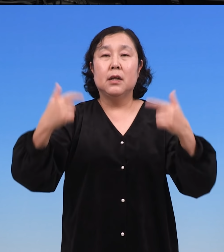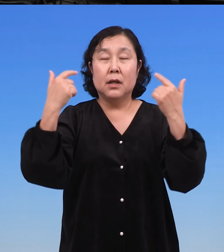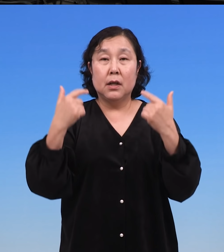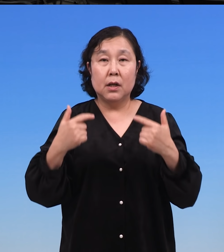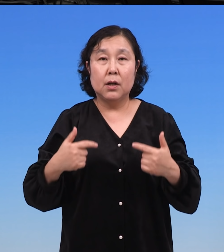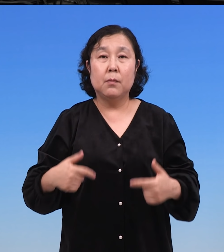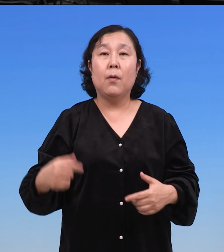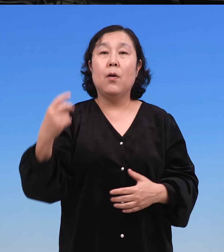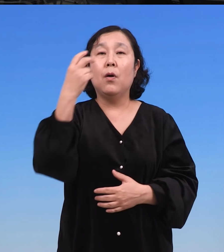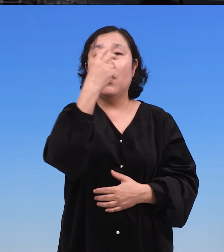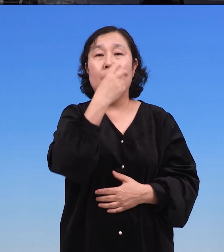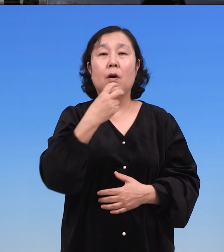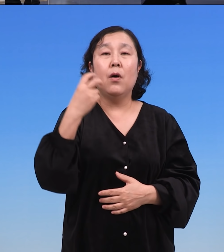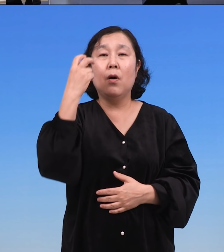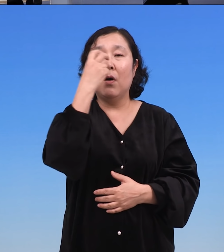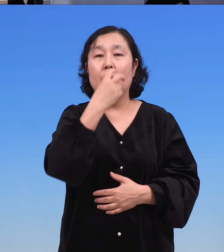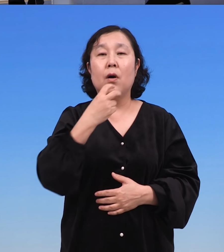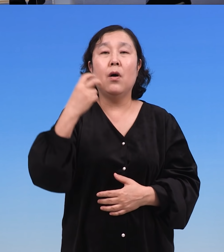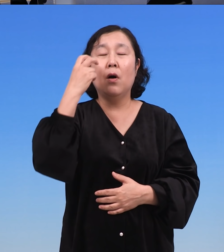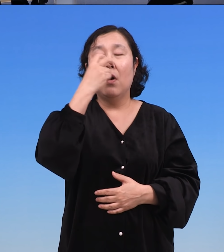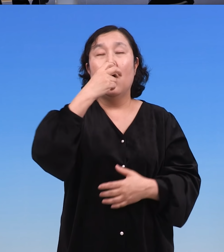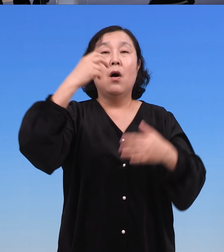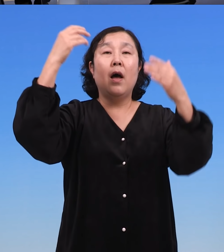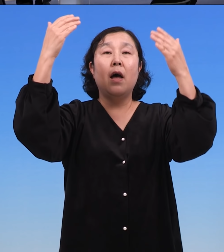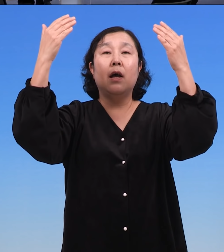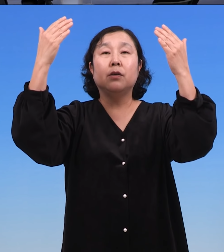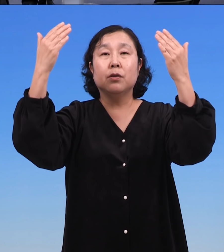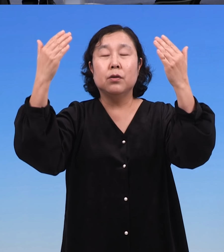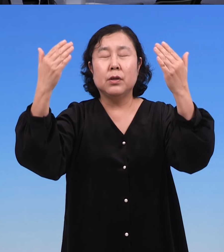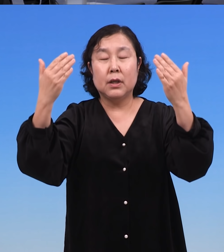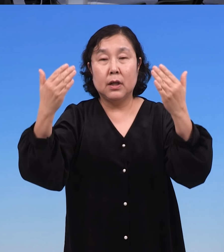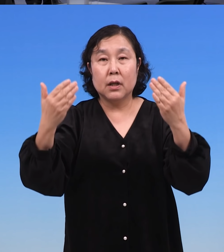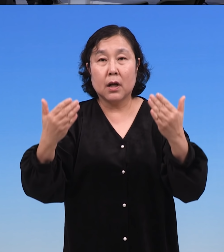늘 보호해 주실 것을